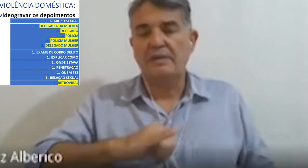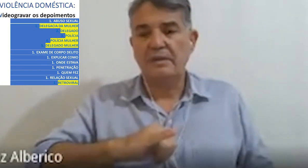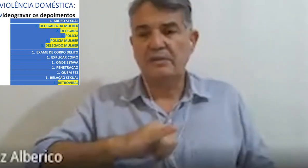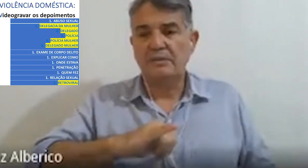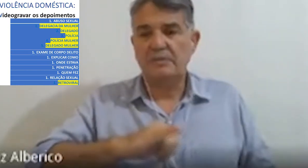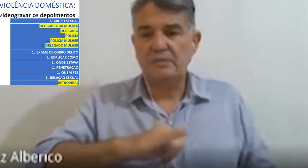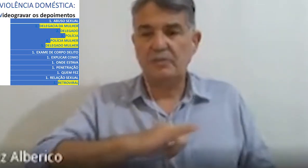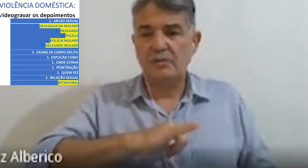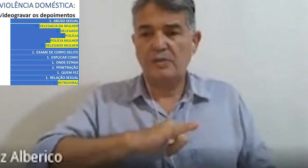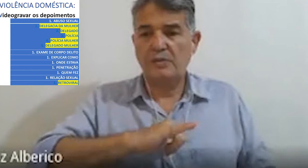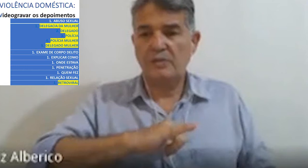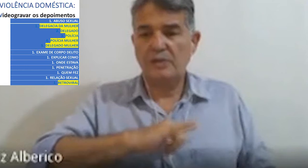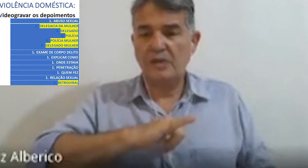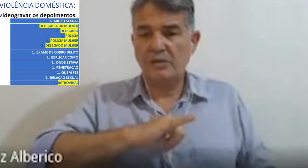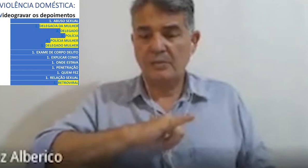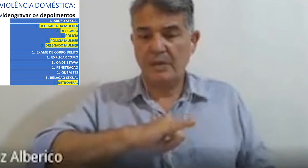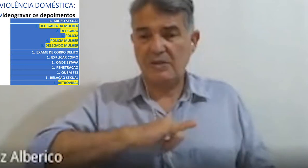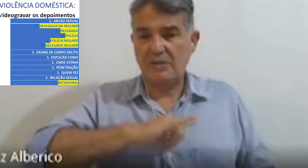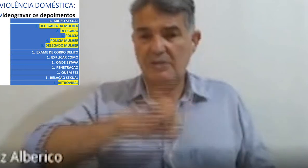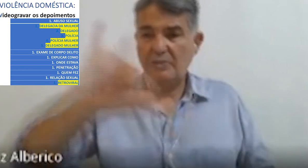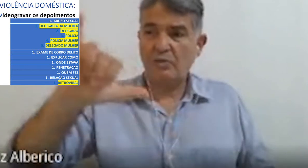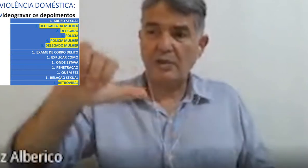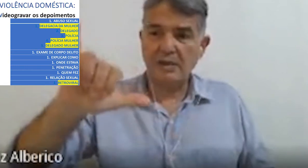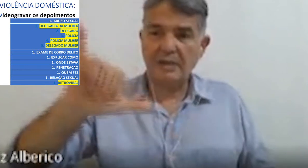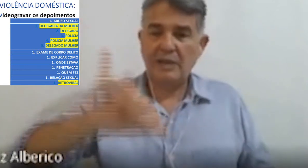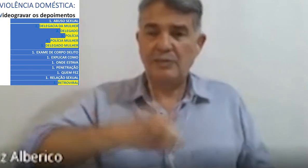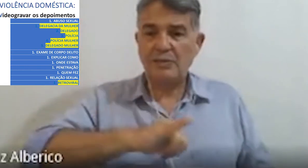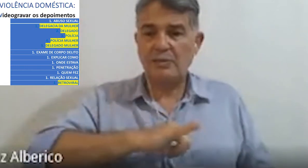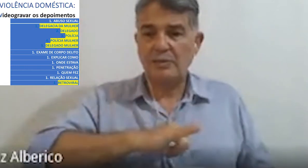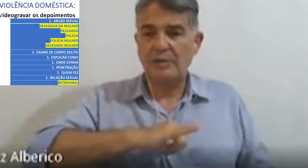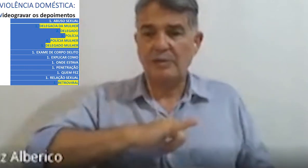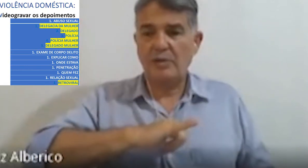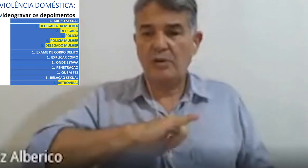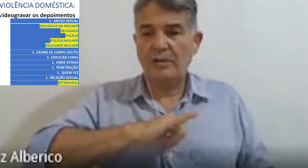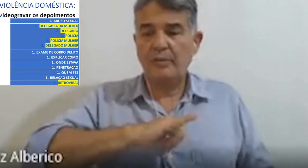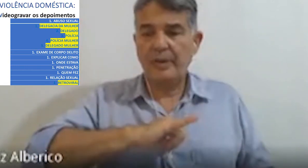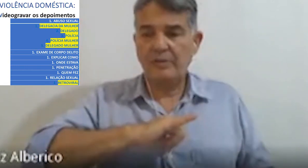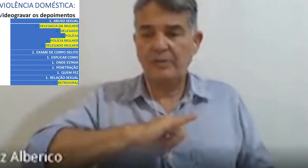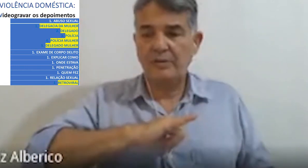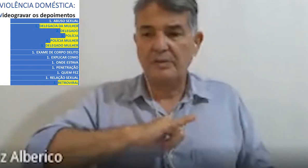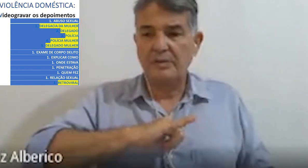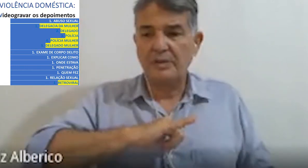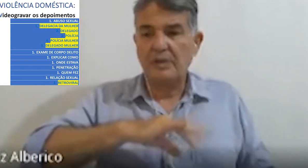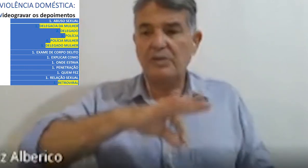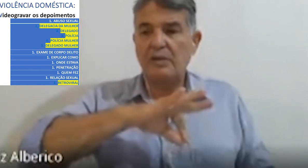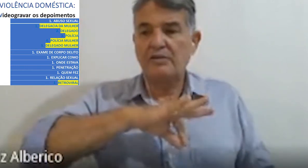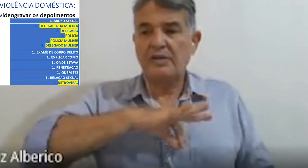Então, o sinal de pênis com a letra Y, colocando no peito, e o sinal de